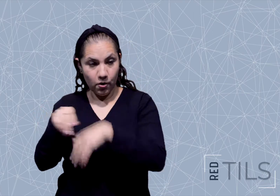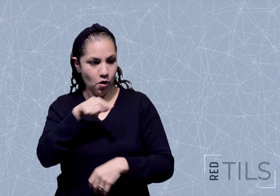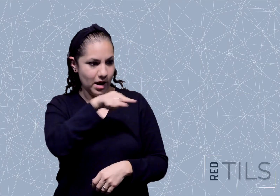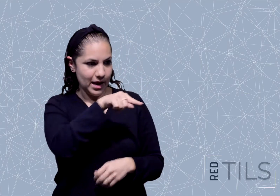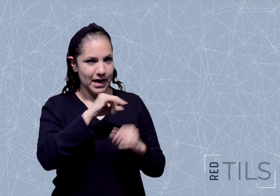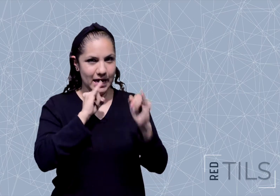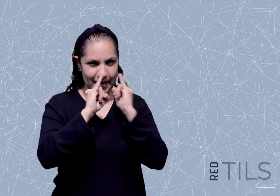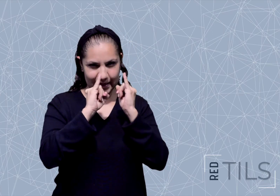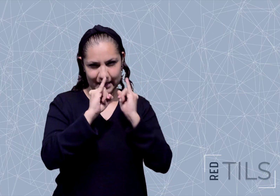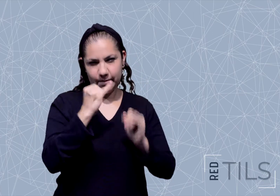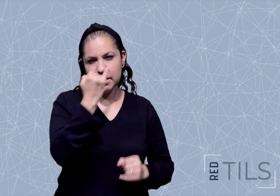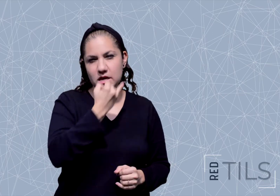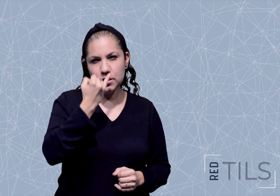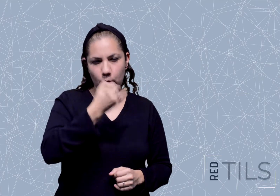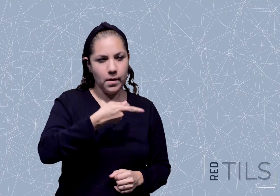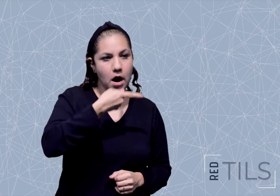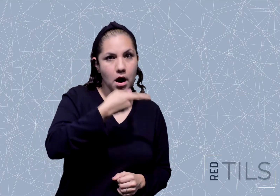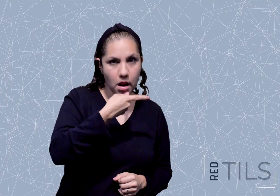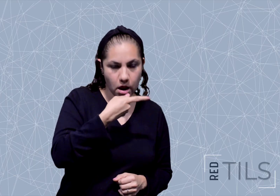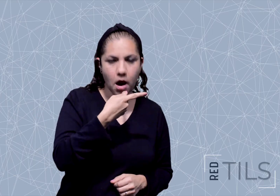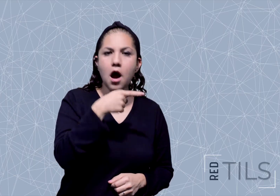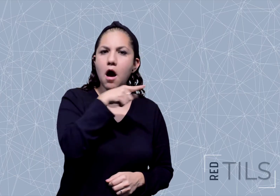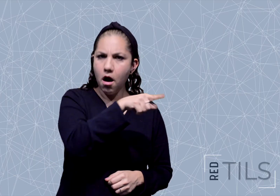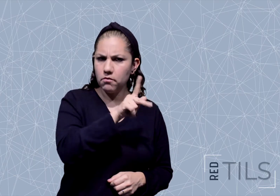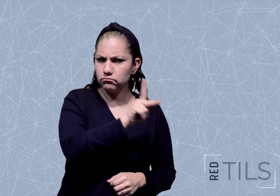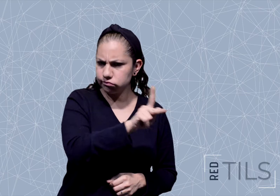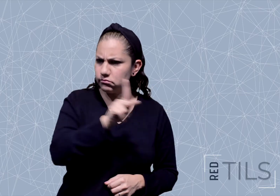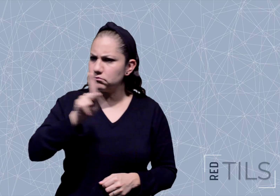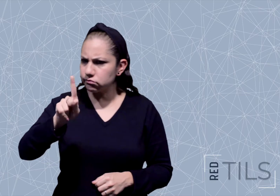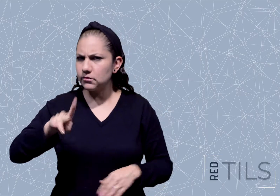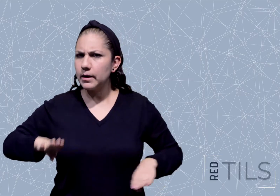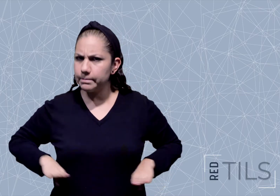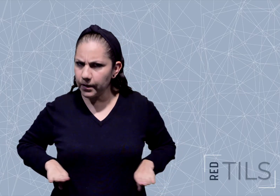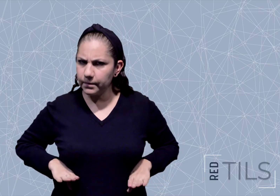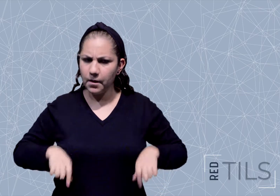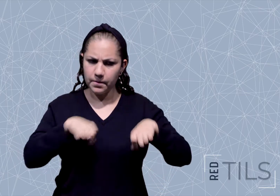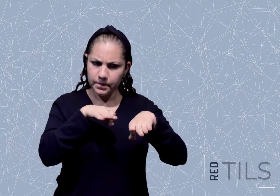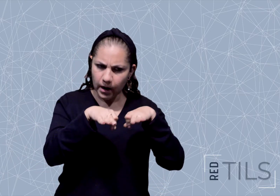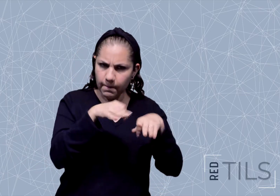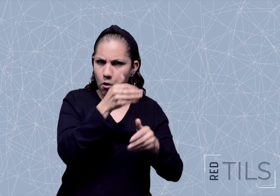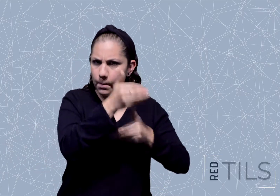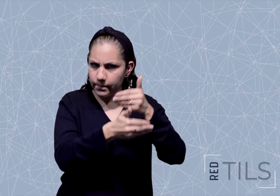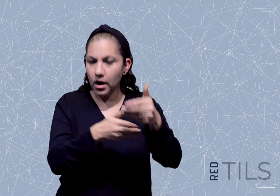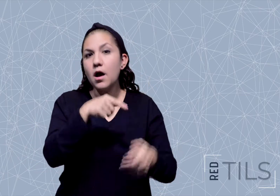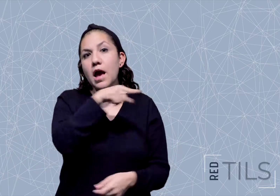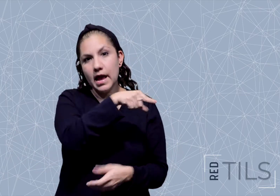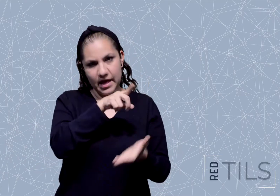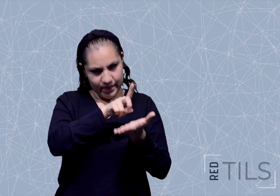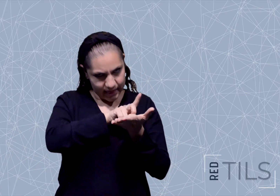orales, así como a los derechos y obligaciones de los intérpretes y sus